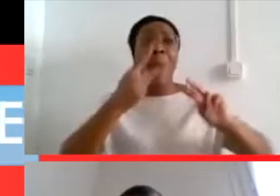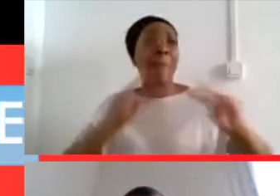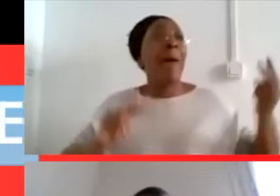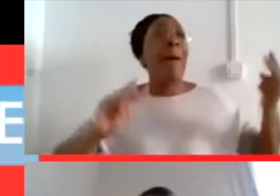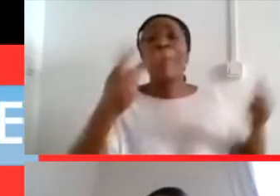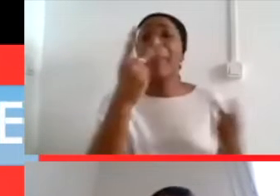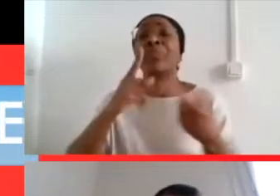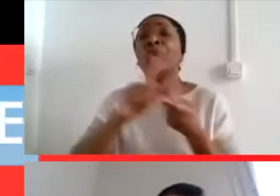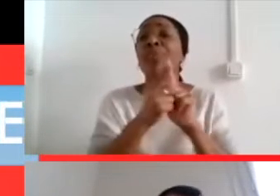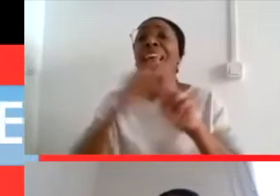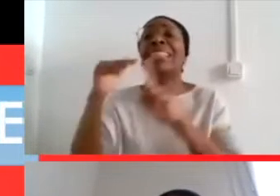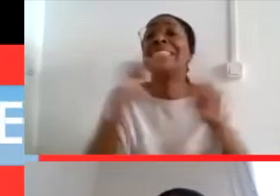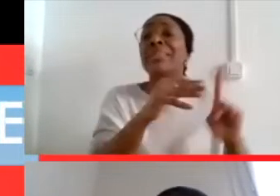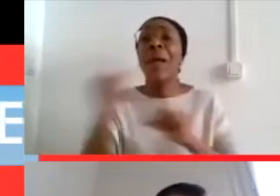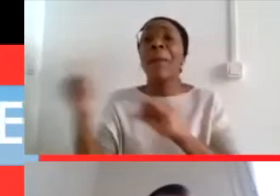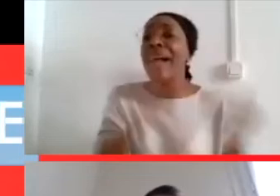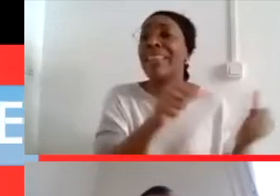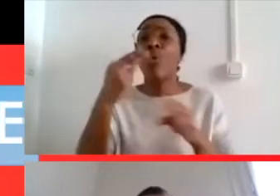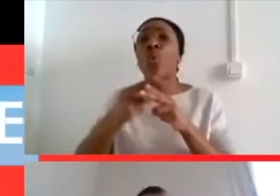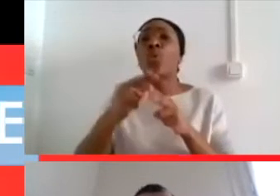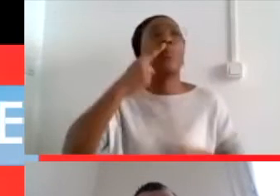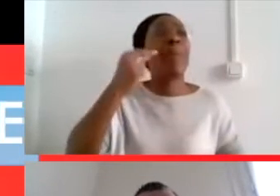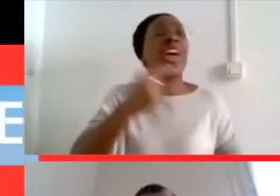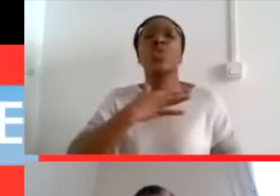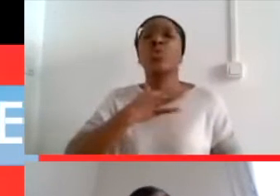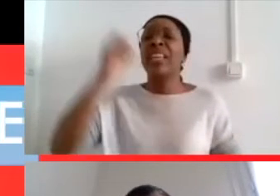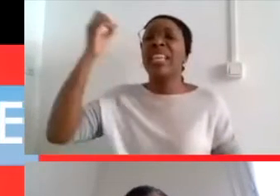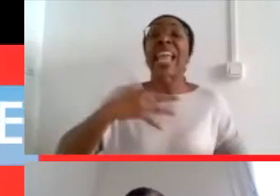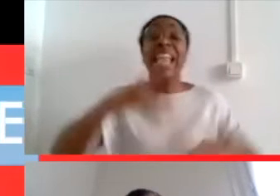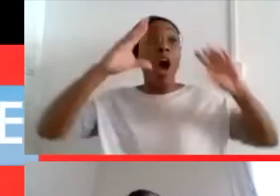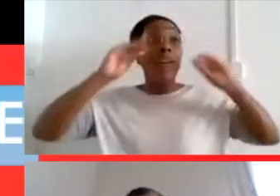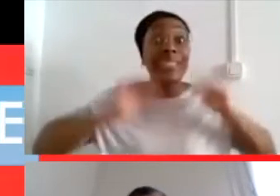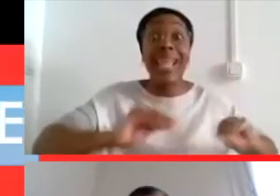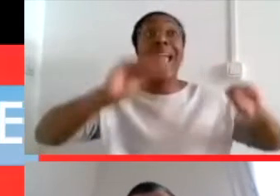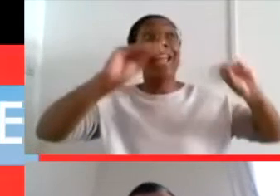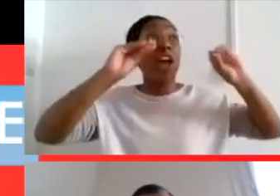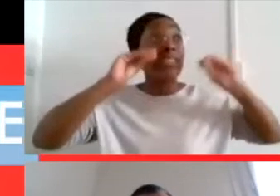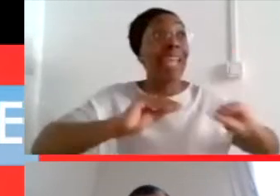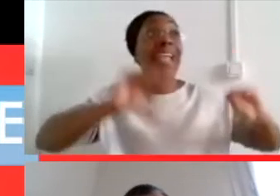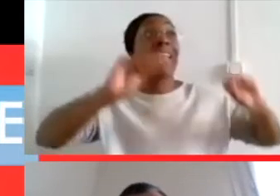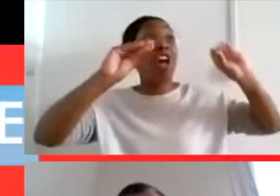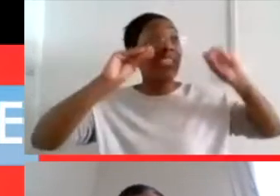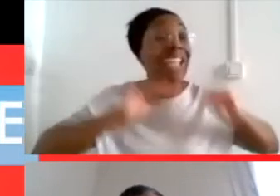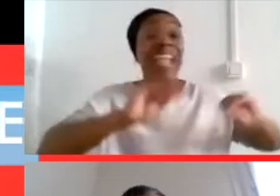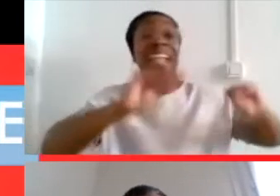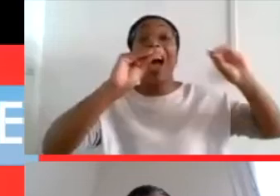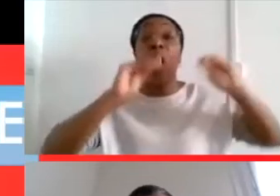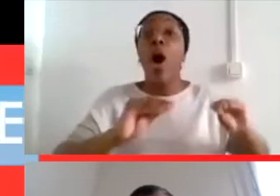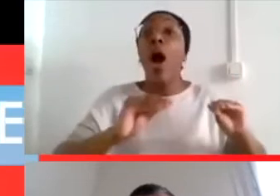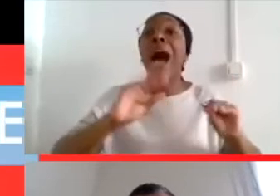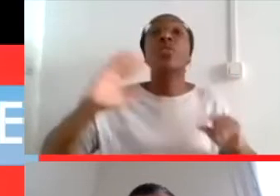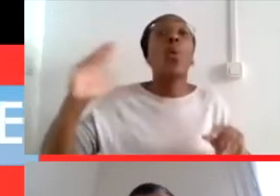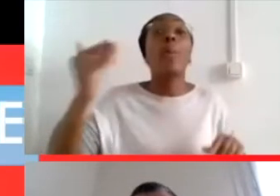nom du Père, du Fils et du Saint-Esprit, et enseignez-leur à observer tout ce que je vous ai